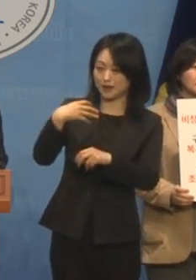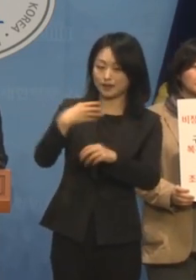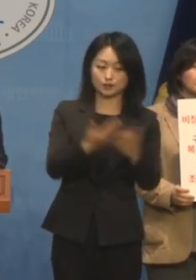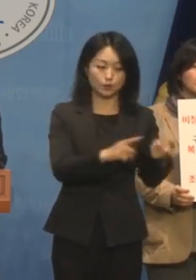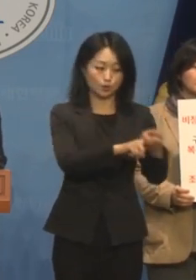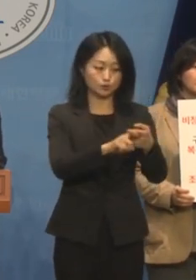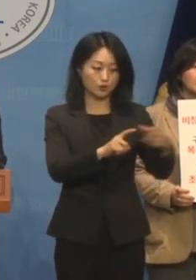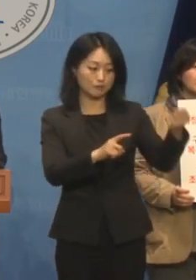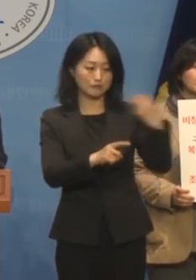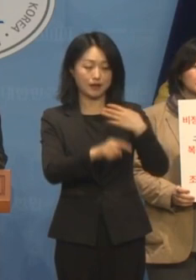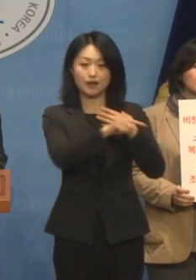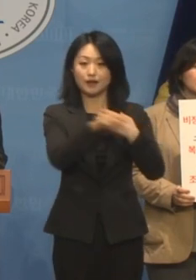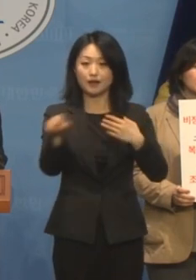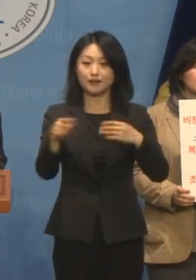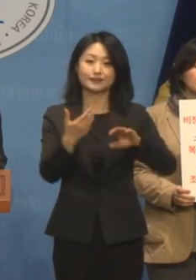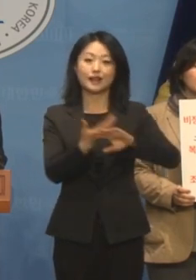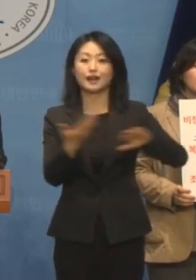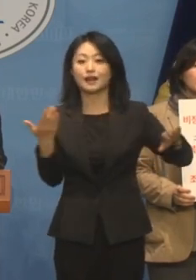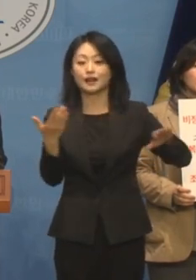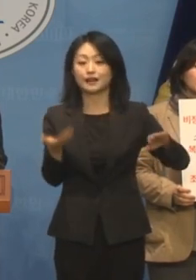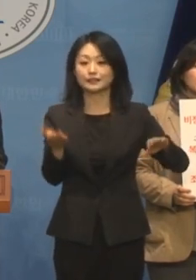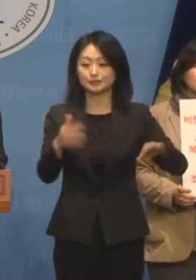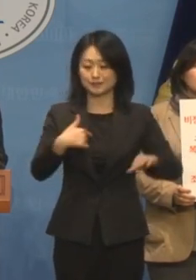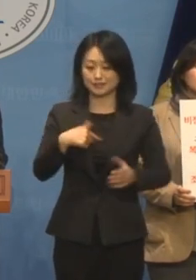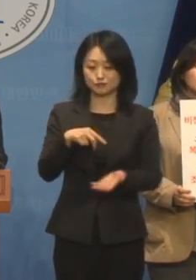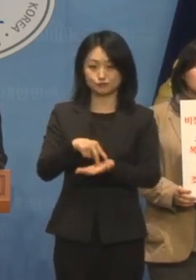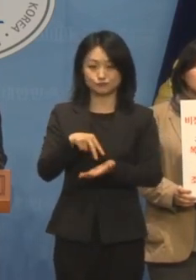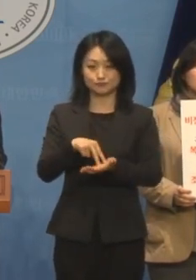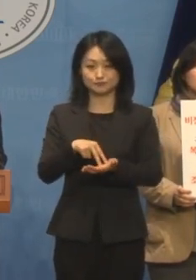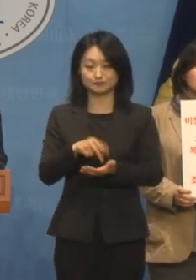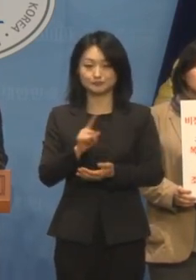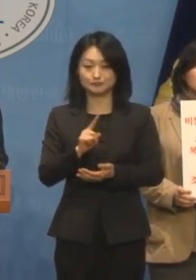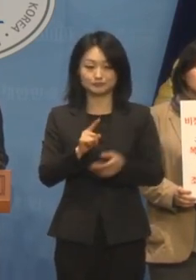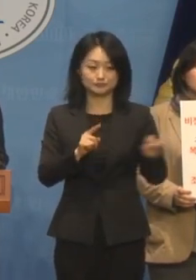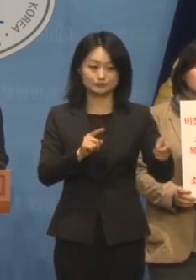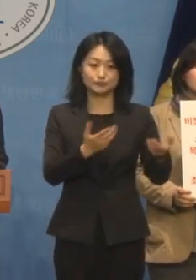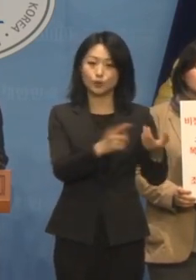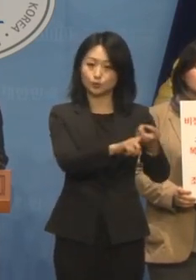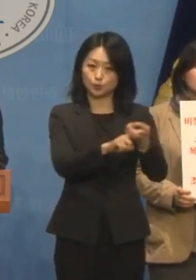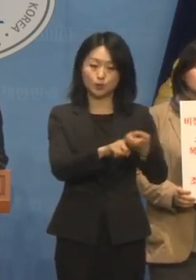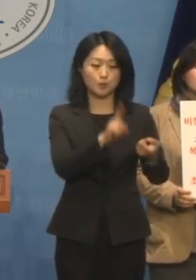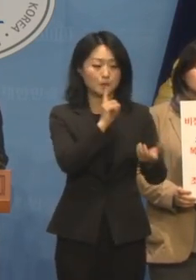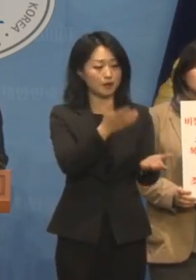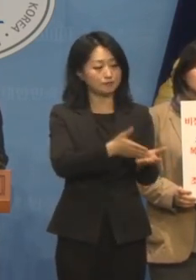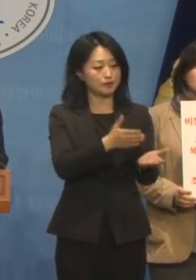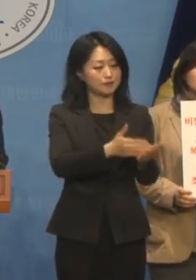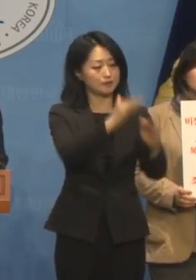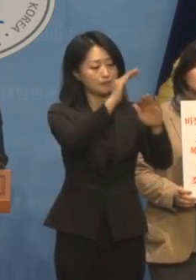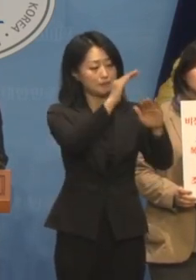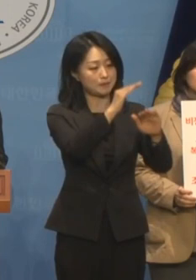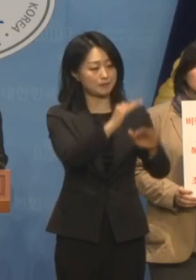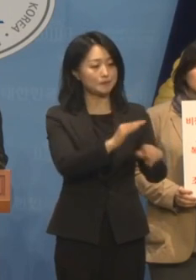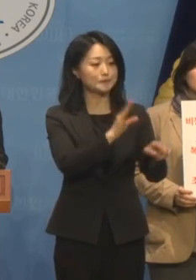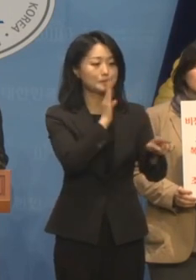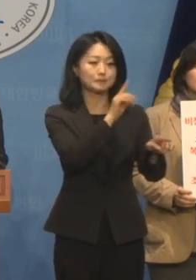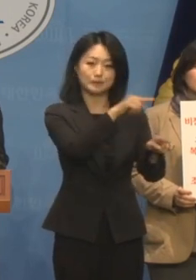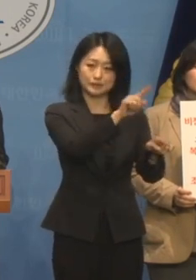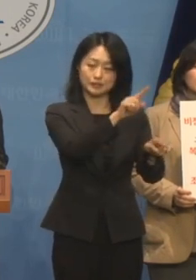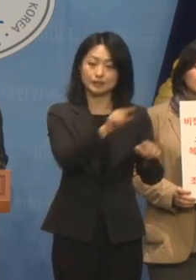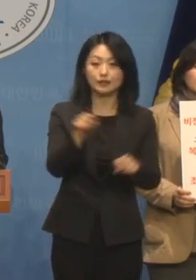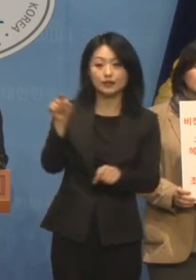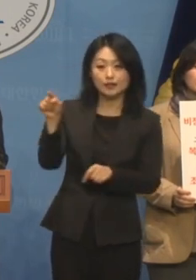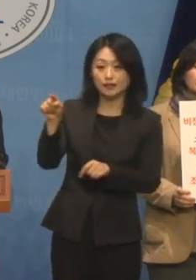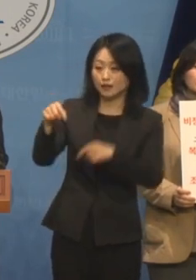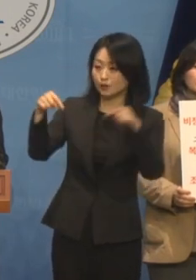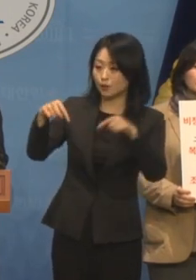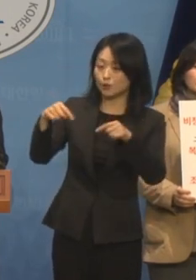얘기하는 게 막 서로 다르고 그런데 저희 공대위에서는 노조 측이 지금 굉장히 합리적인 얘기를 하고 있고 카라 사측에서는